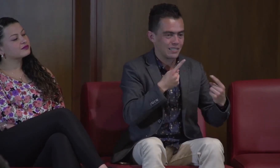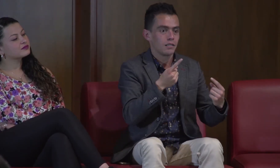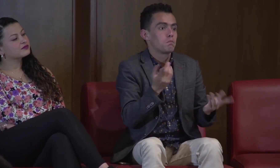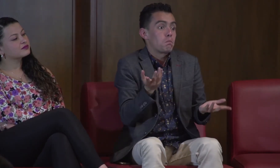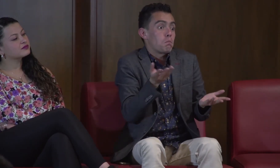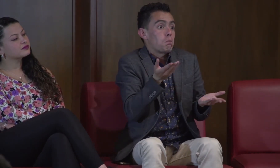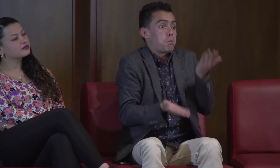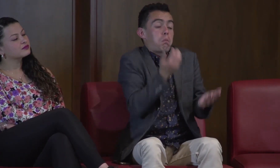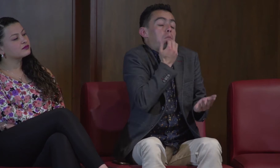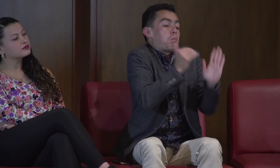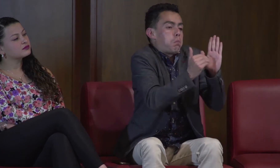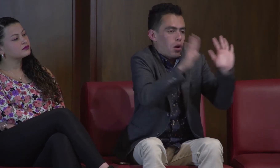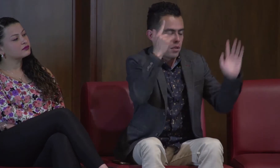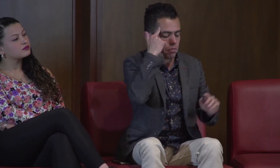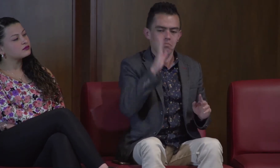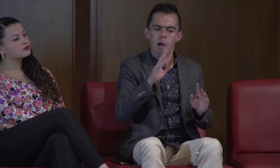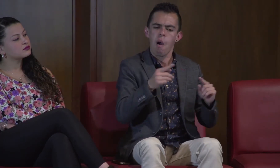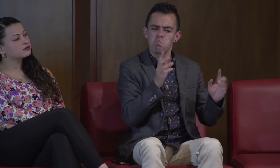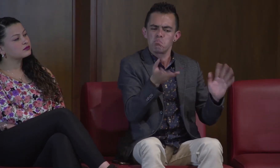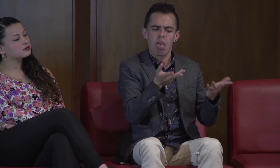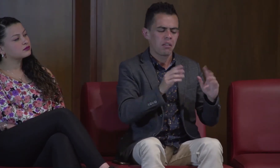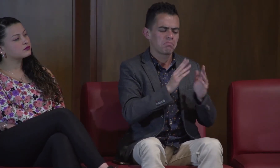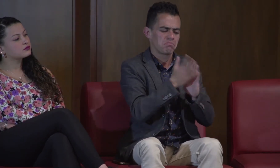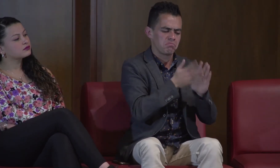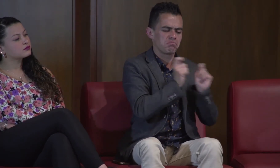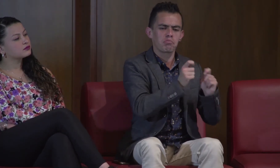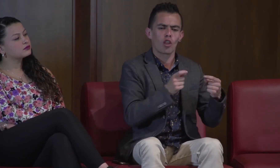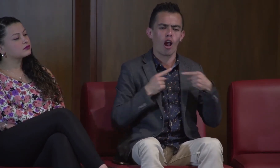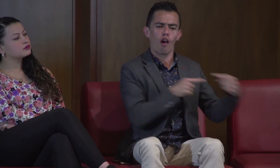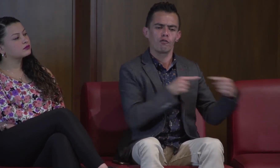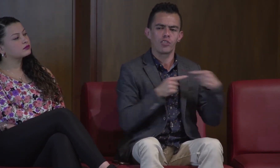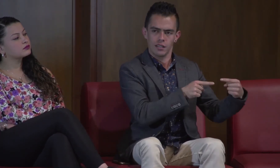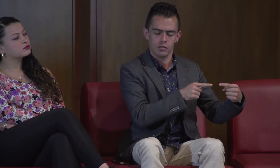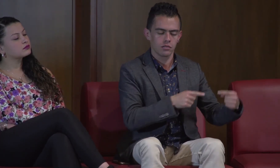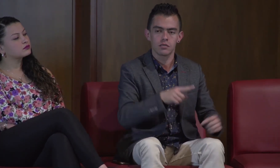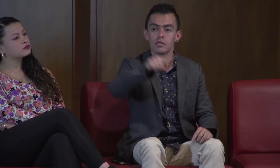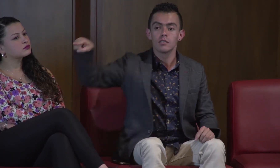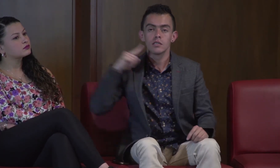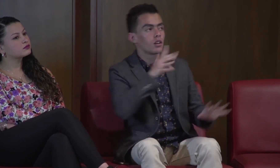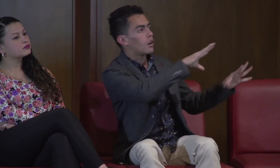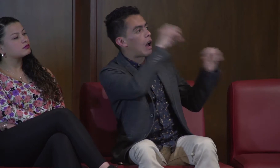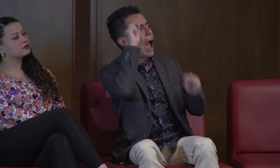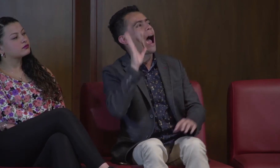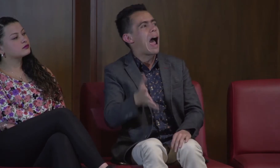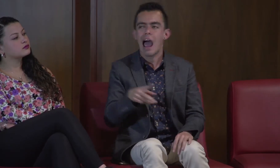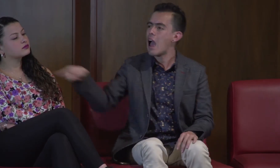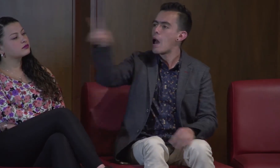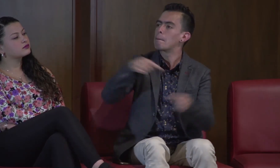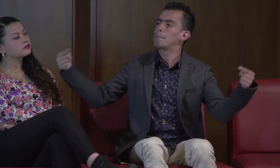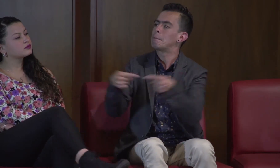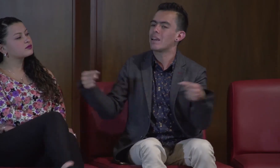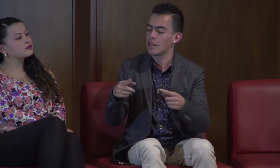Entonces, reflexionar en cuáles podrían ser esos otros parámetros que podríamos utilizar para transmitir realmente el sentido del